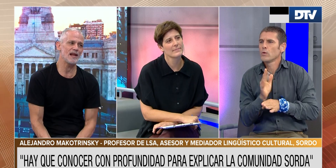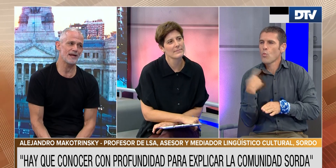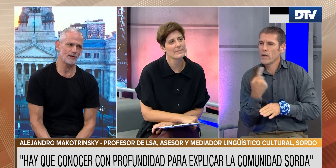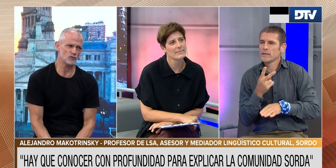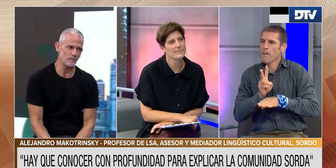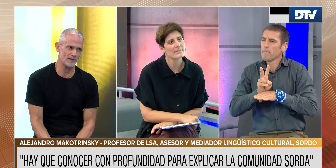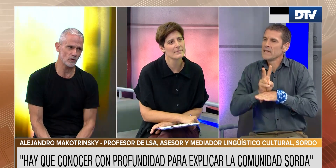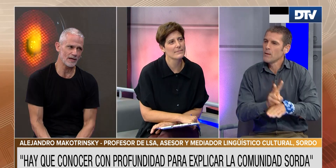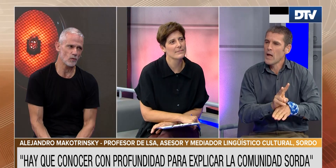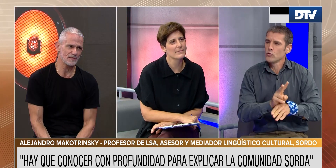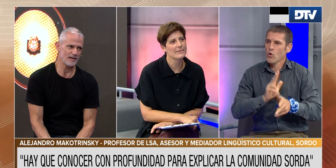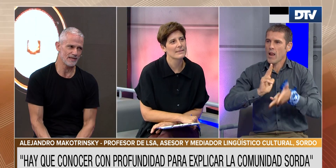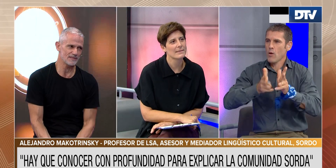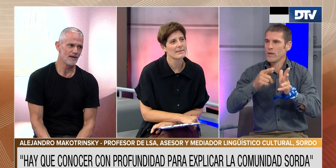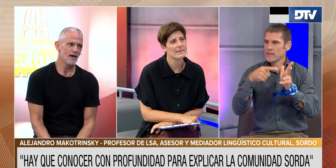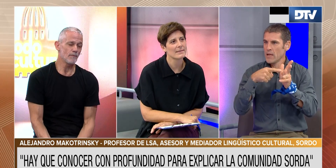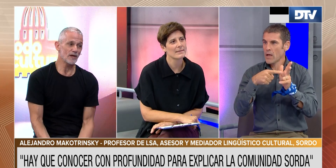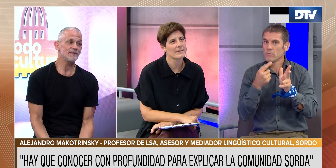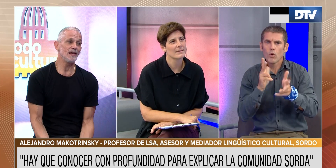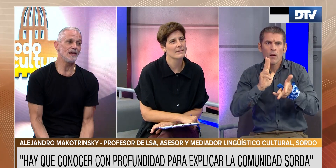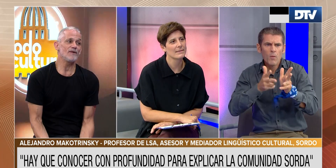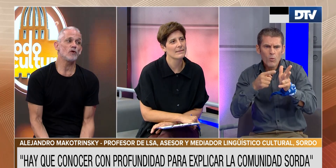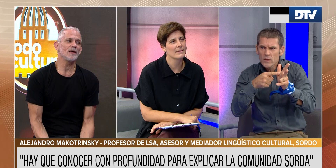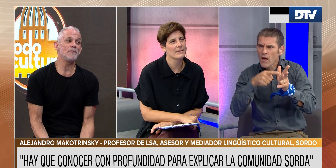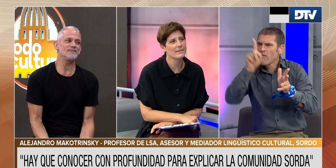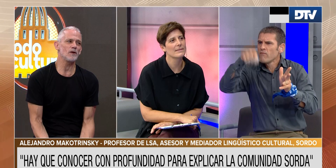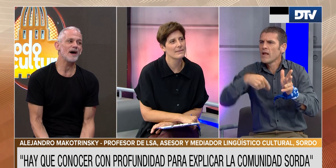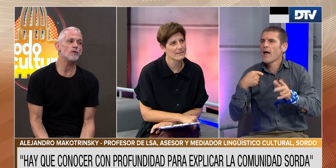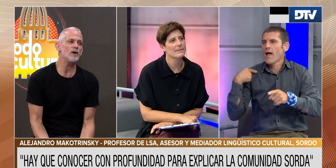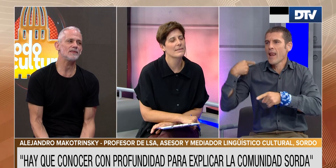Ley Federal de Reconocimiento de Lengua de Señas. Porque es la